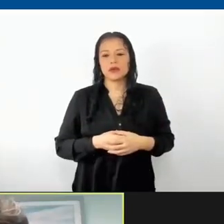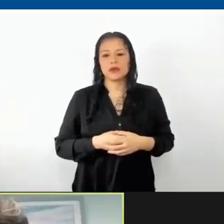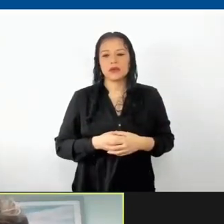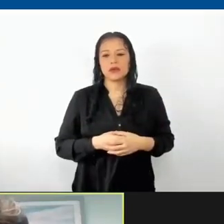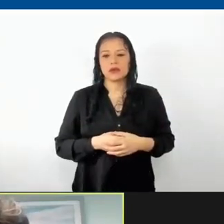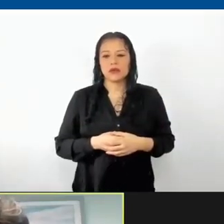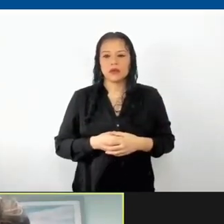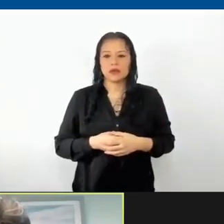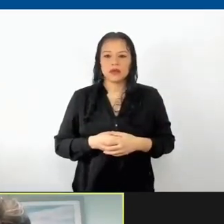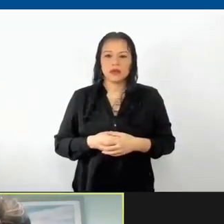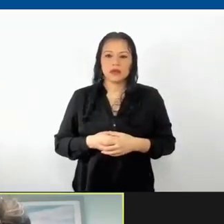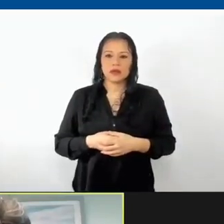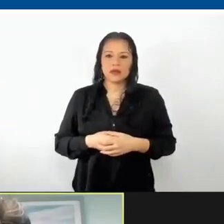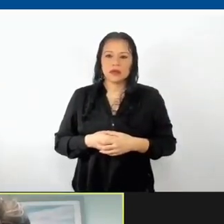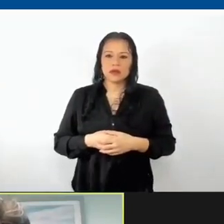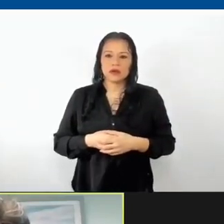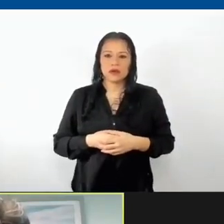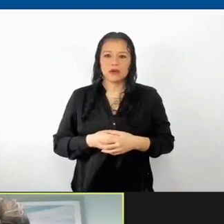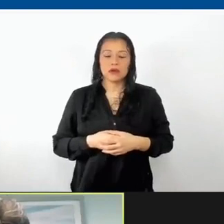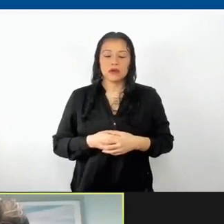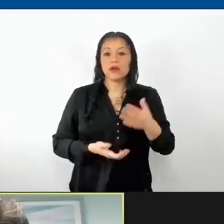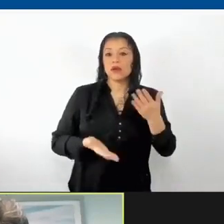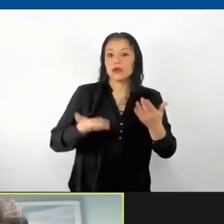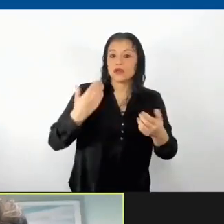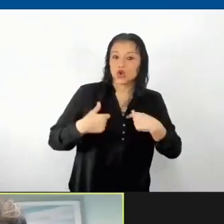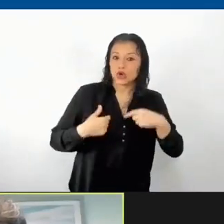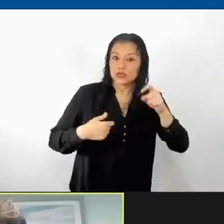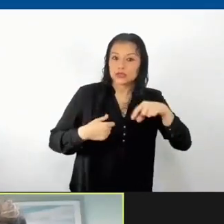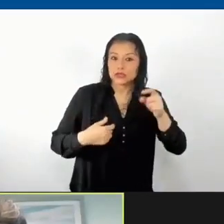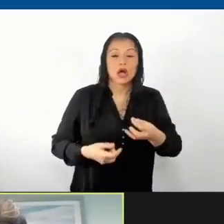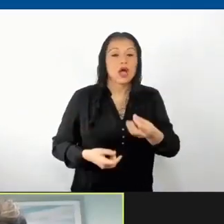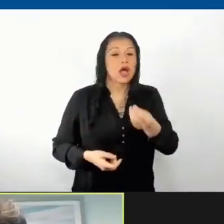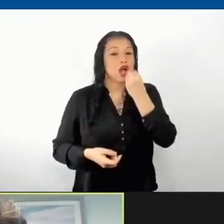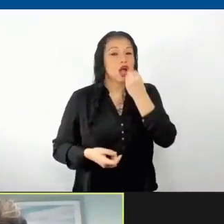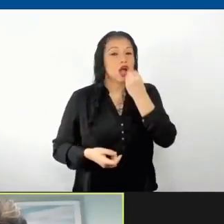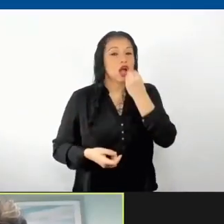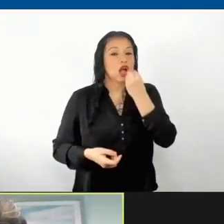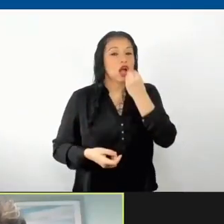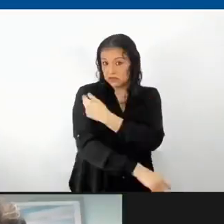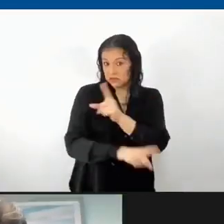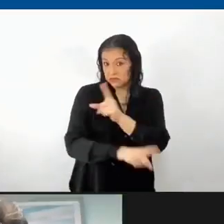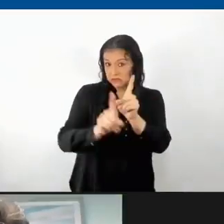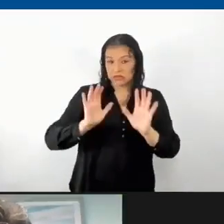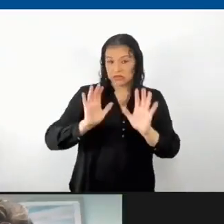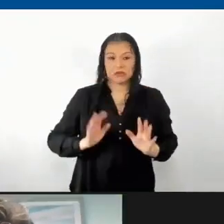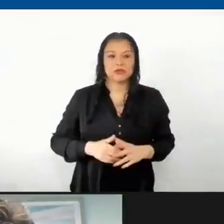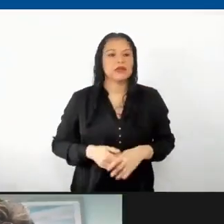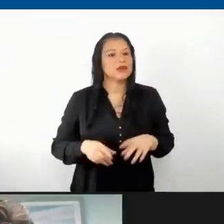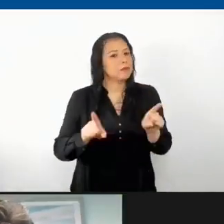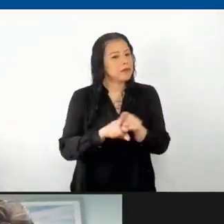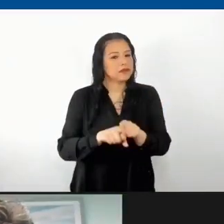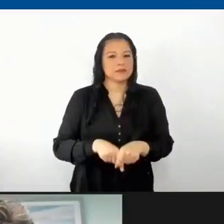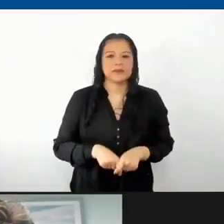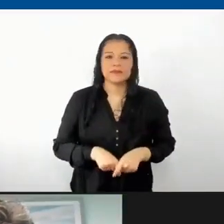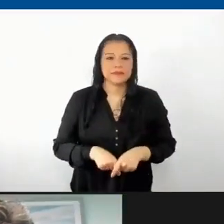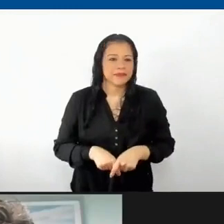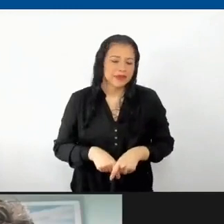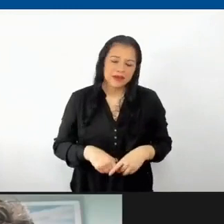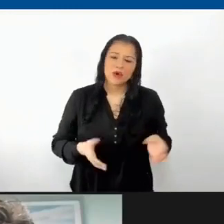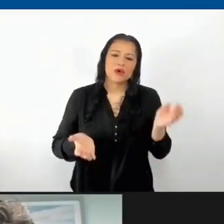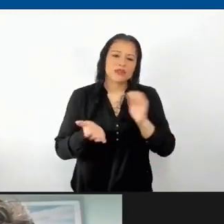¿Debo hacer alguna dieta especial posterior a la aplicación de las vacunas? Lo mismo, ¿no? Lo